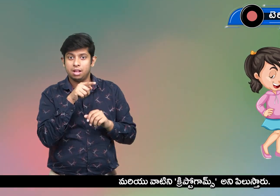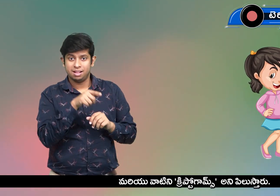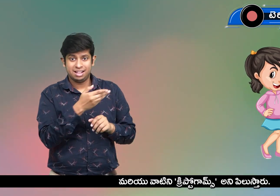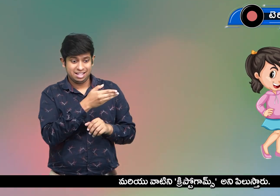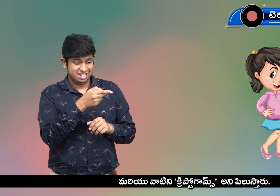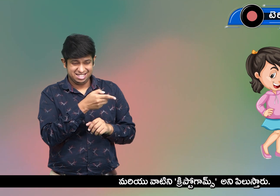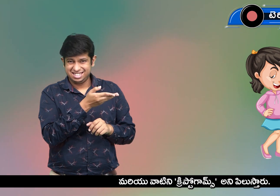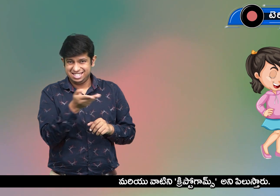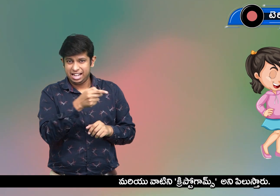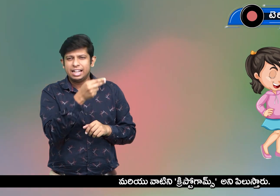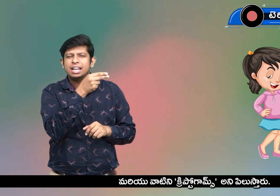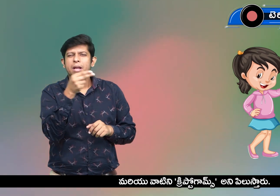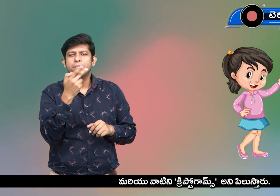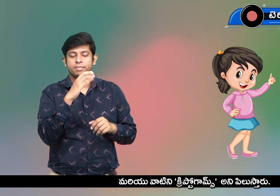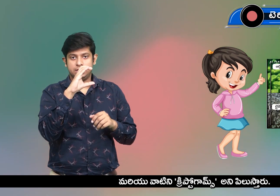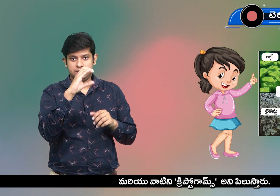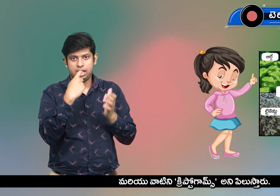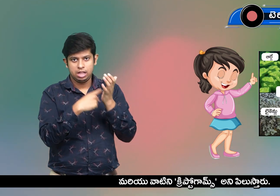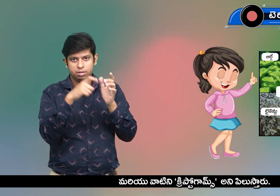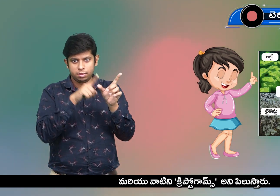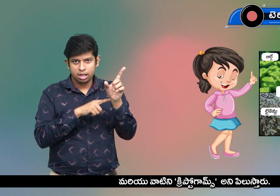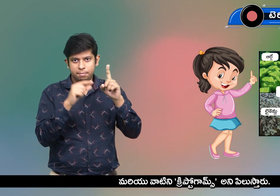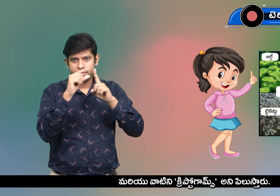మరియు వాటిని క్రిప్టోగ్రామ్స్ అని పిలుస్తారు,